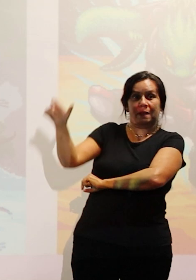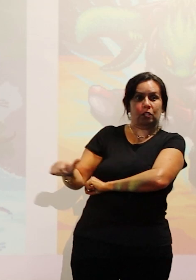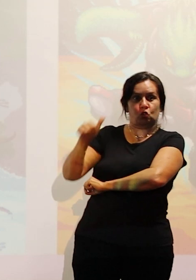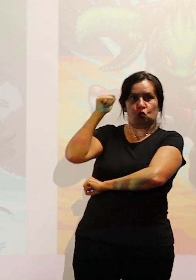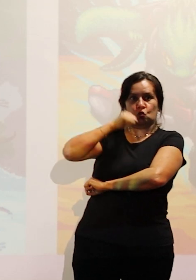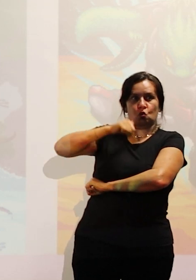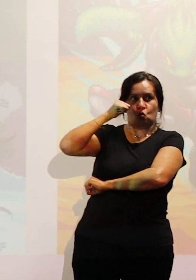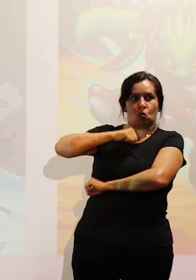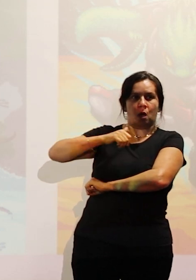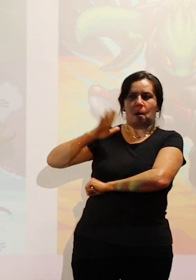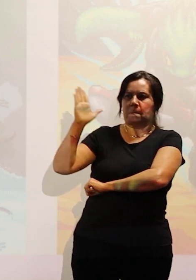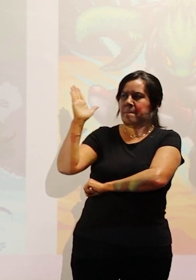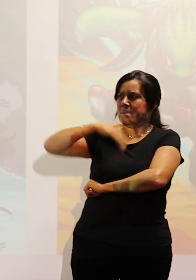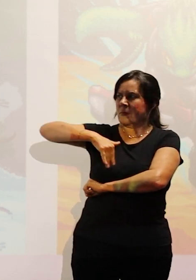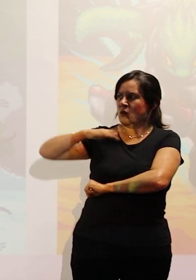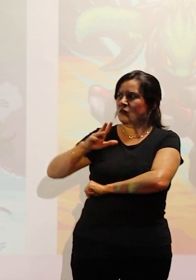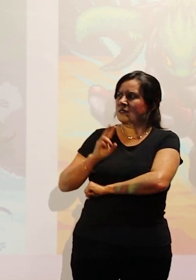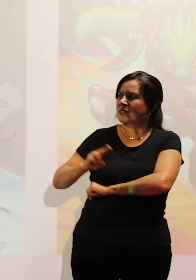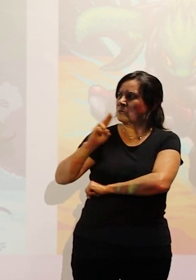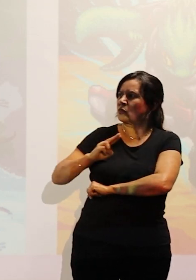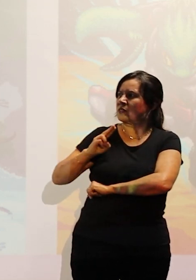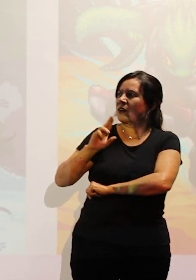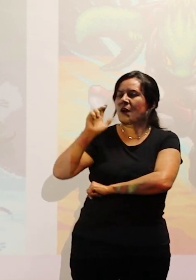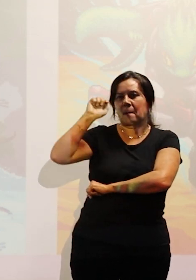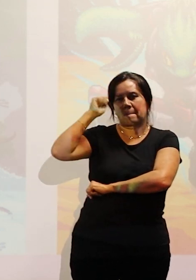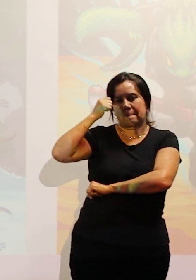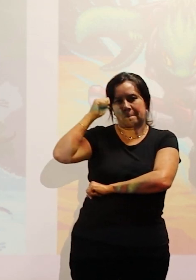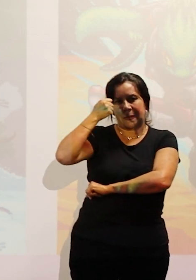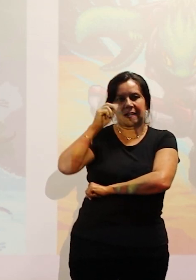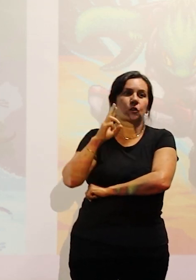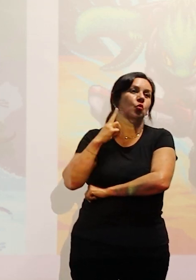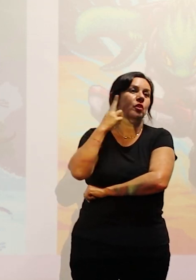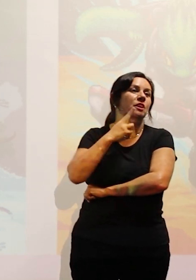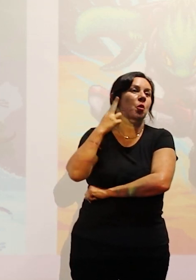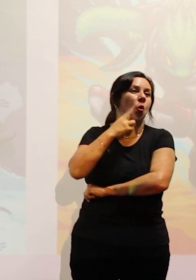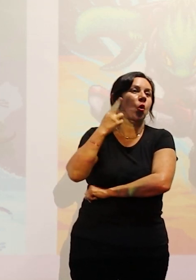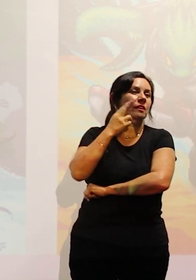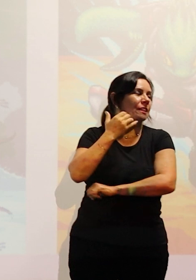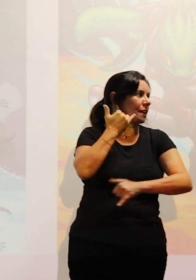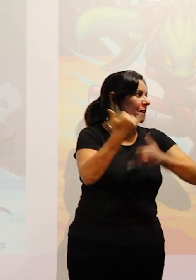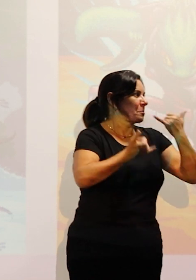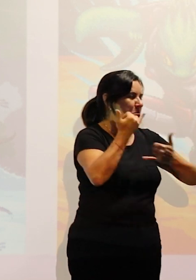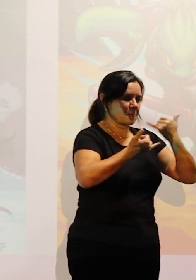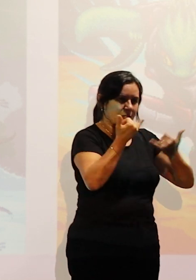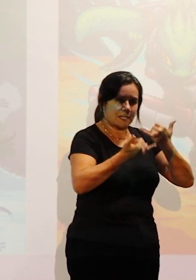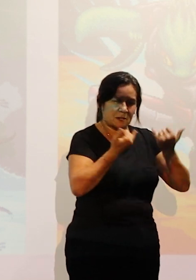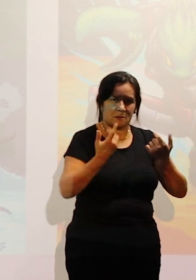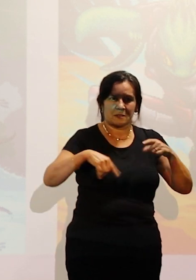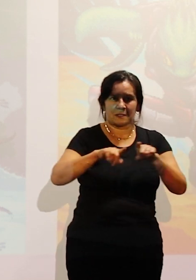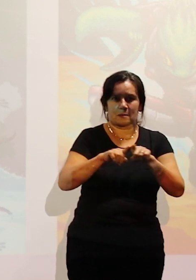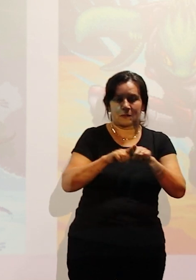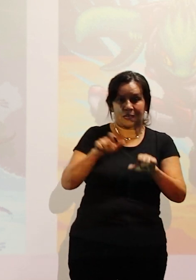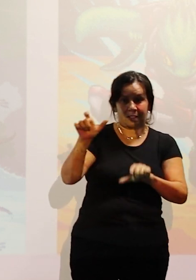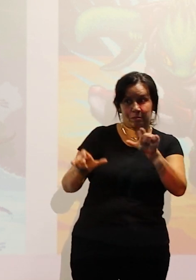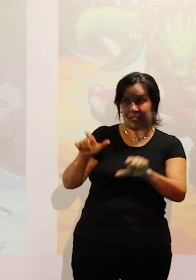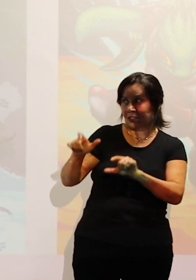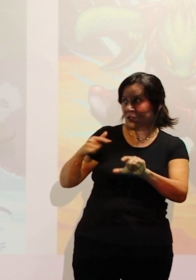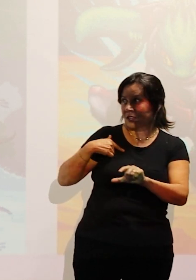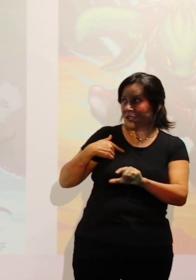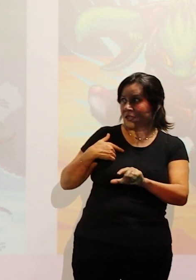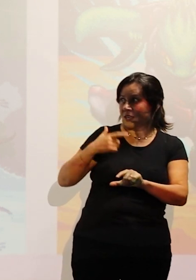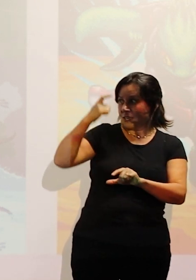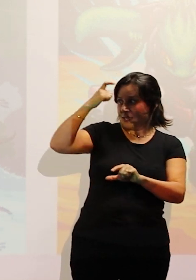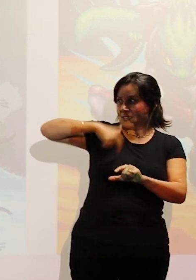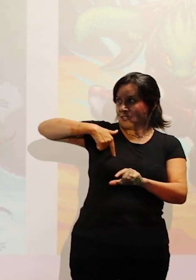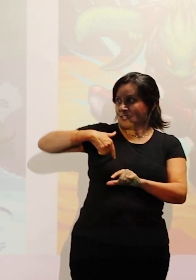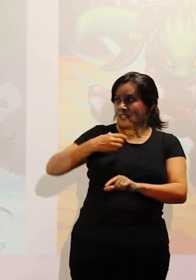vilã da novela, ela sempre usava roupa branca e rosa. E eu brinco muito em RPG, que normalmente as pessoas acham que as minhas